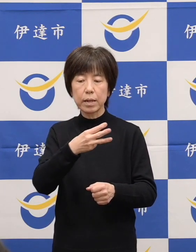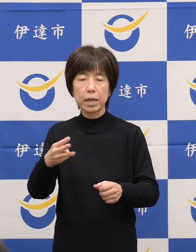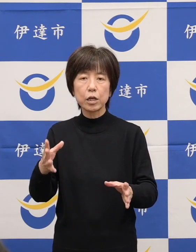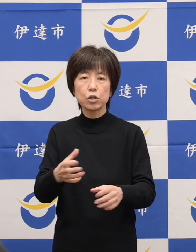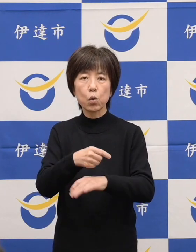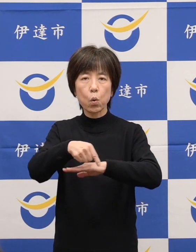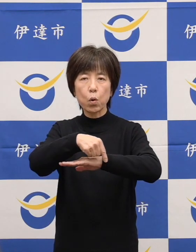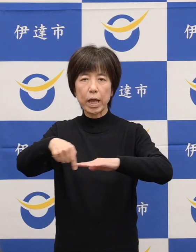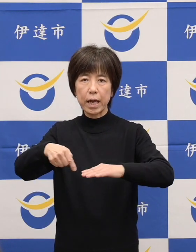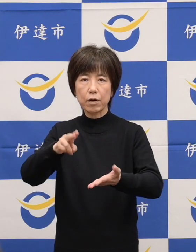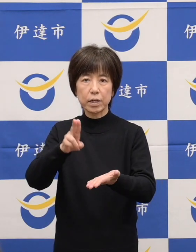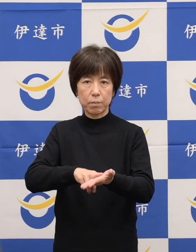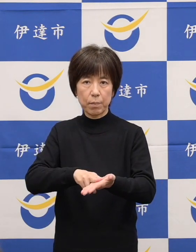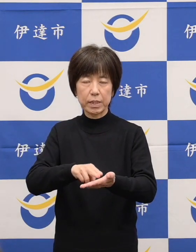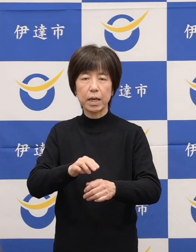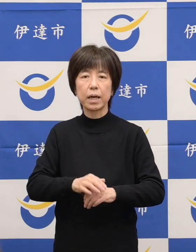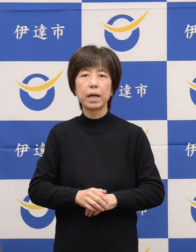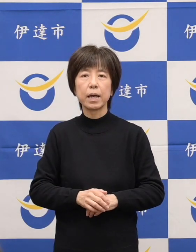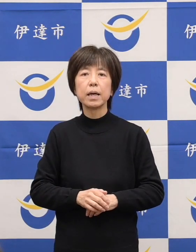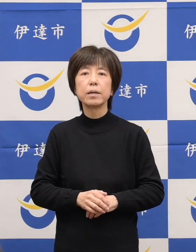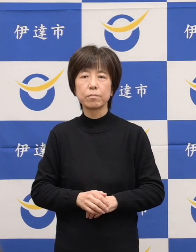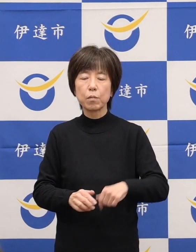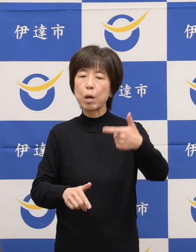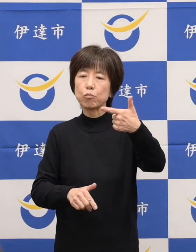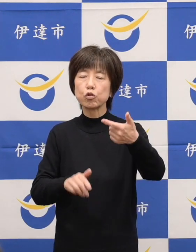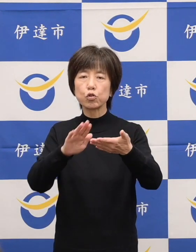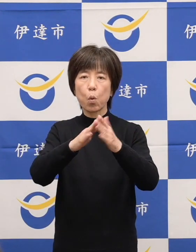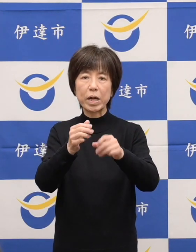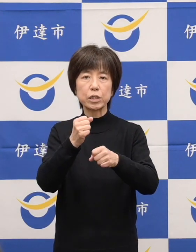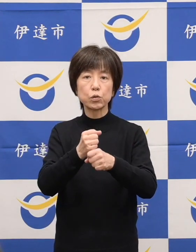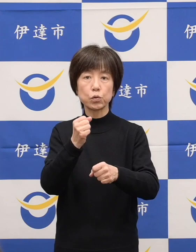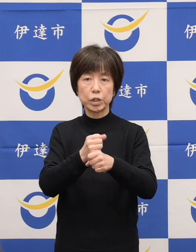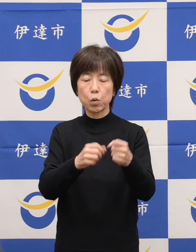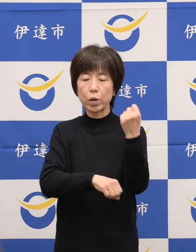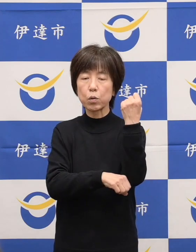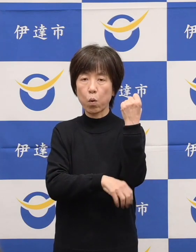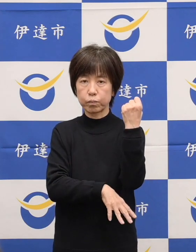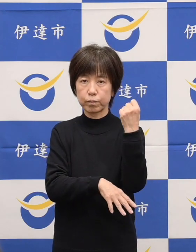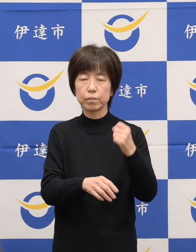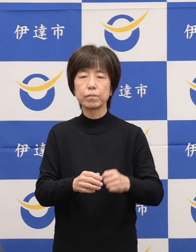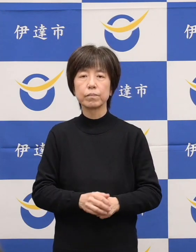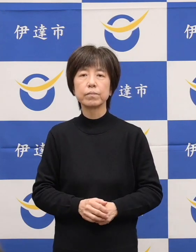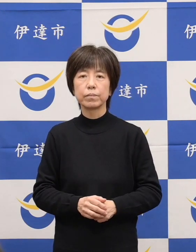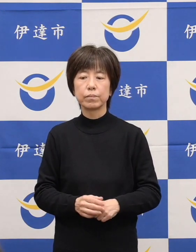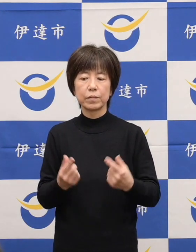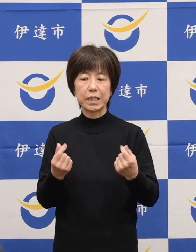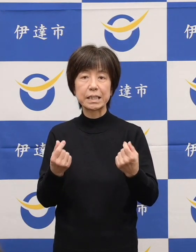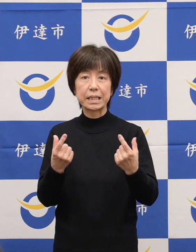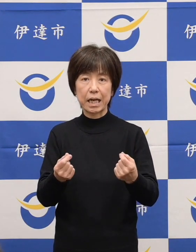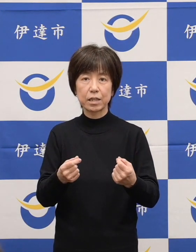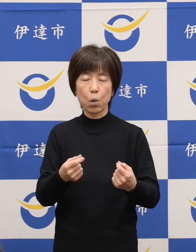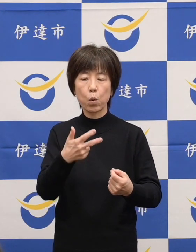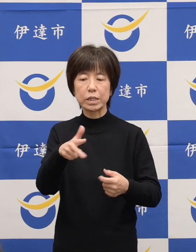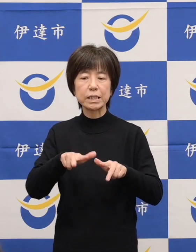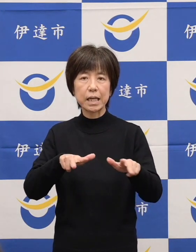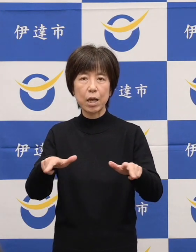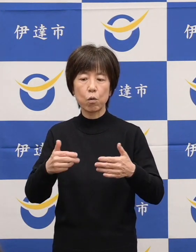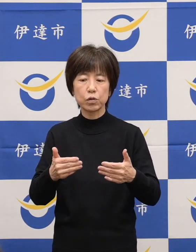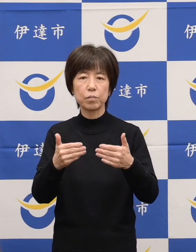計画に定めました6つのまちづくりを基本にしっかり姿勢を進めてまいります